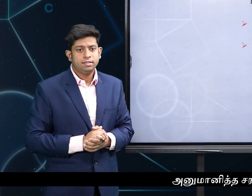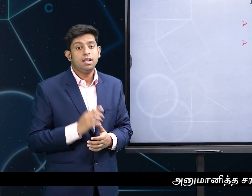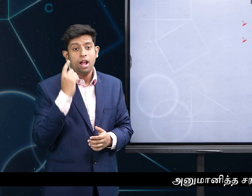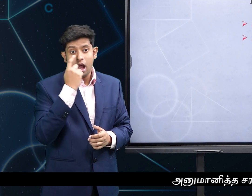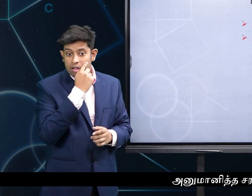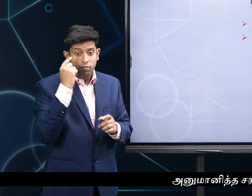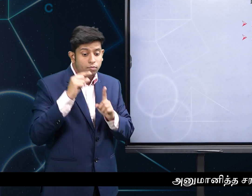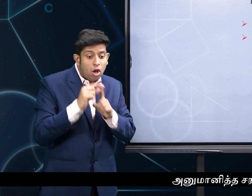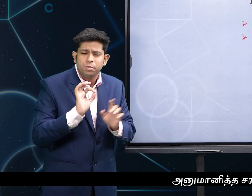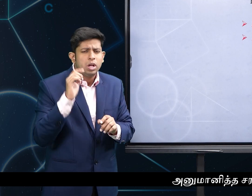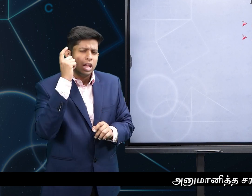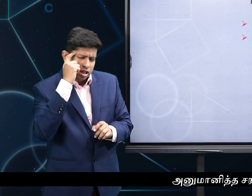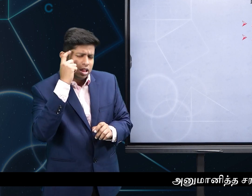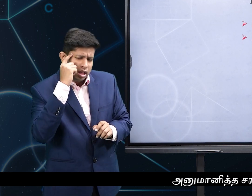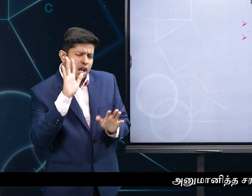அனுமானித்த சராசரி,